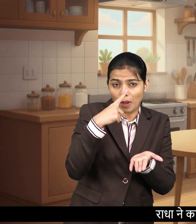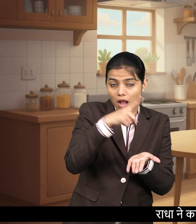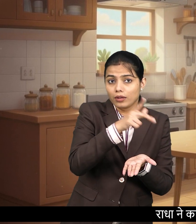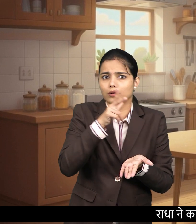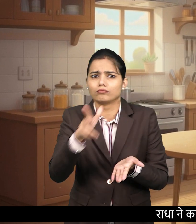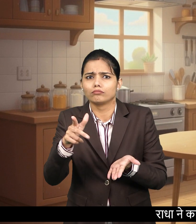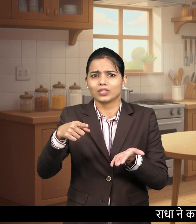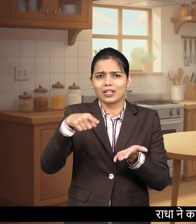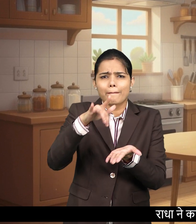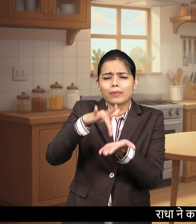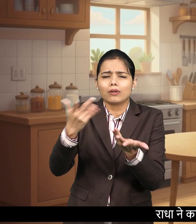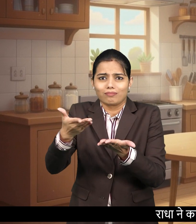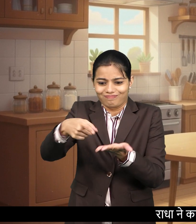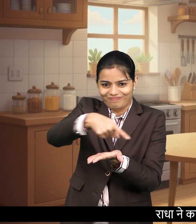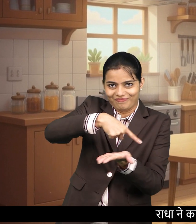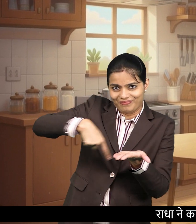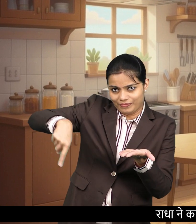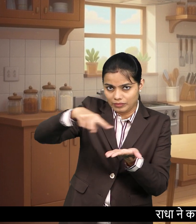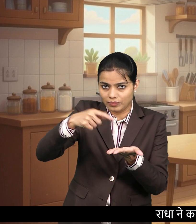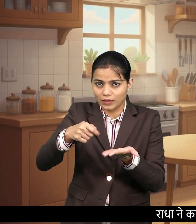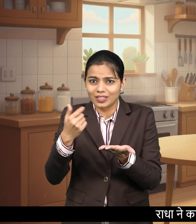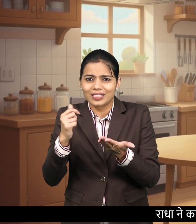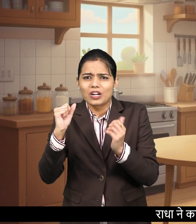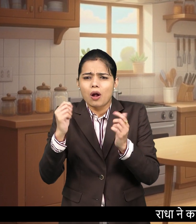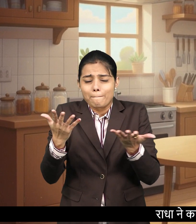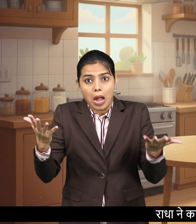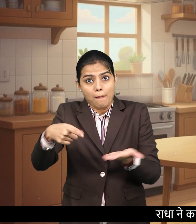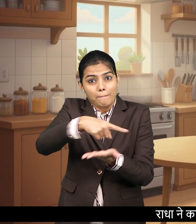राधा ने कहा, मैं इसे ठंडा कर दूंगी।